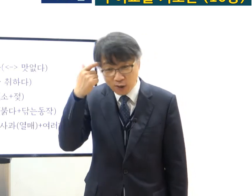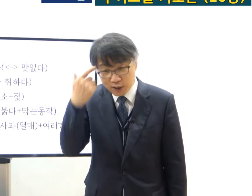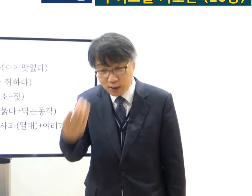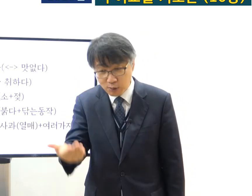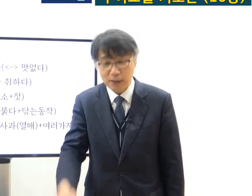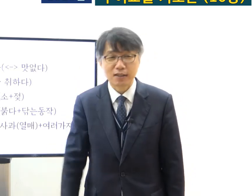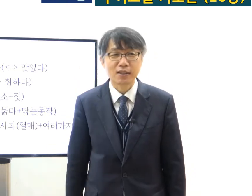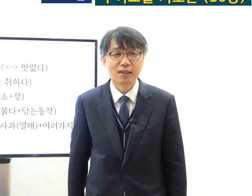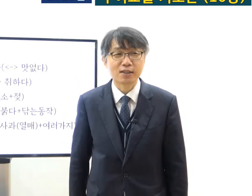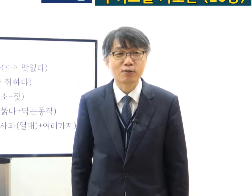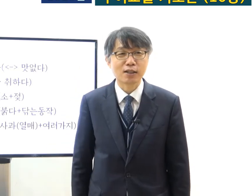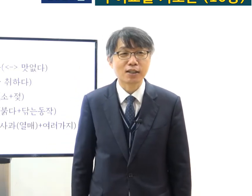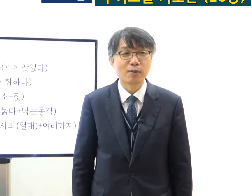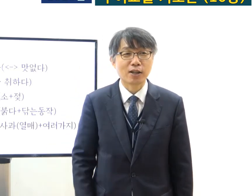이렇게 물어봤더니 그 친구가 이렇게 표현했어요.